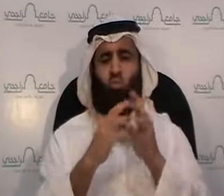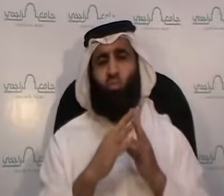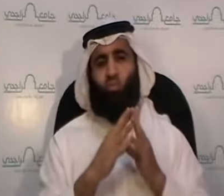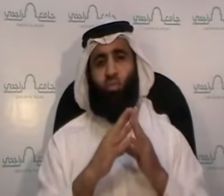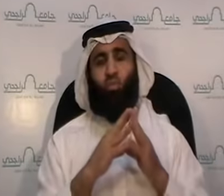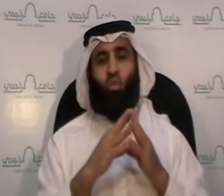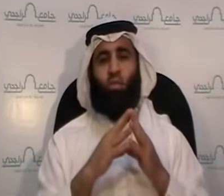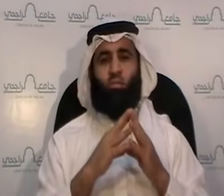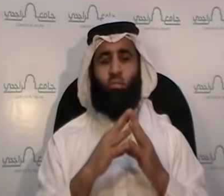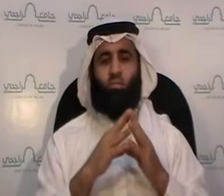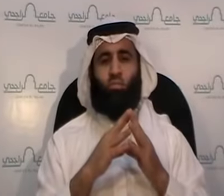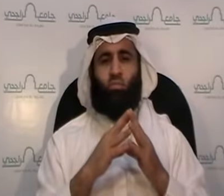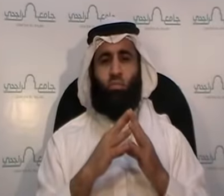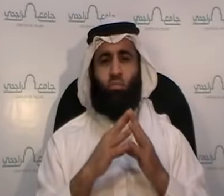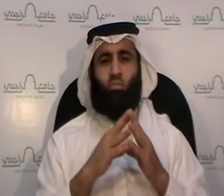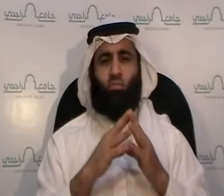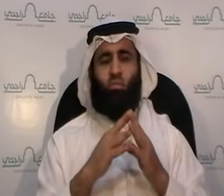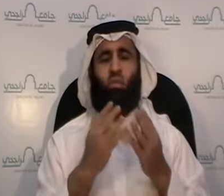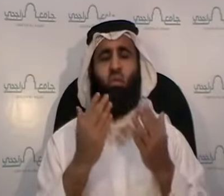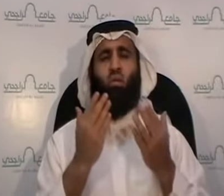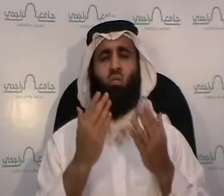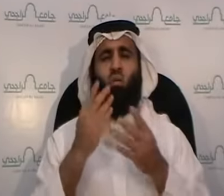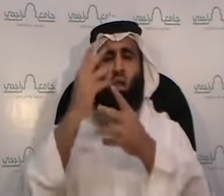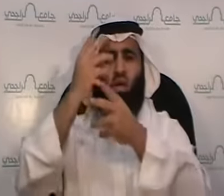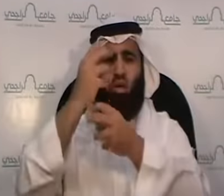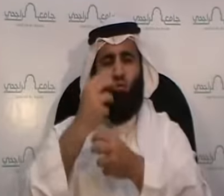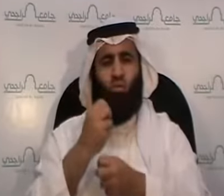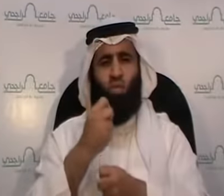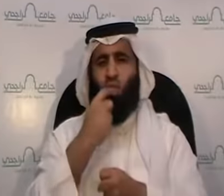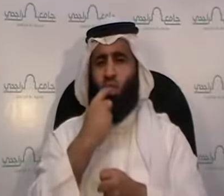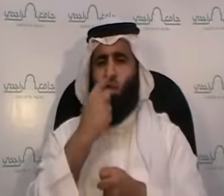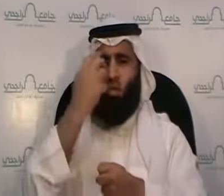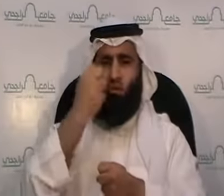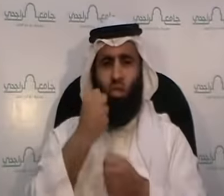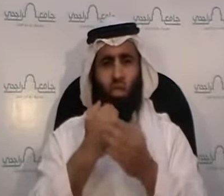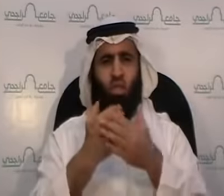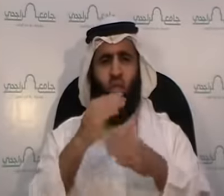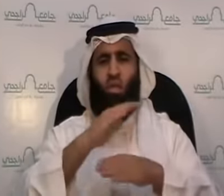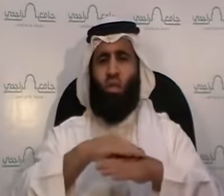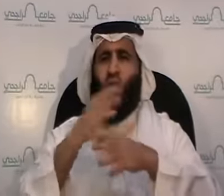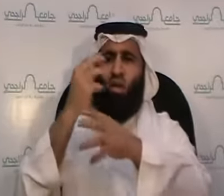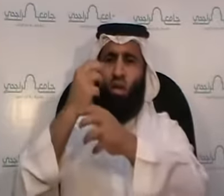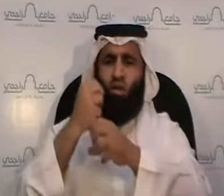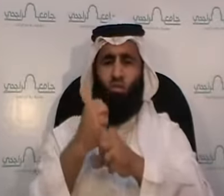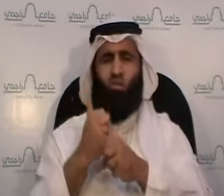وجفاء. اللهم سلم ألسنتنا وأيدينا من الولوغ في أعراض